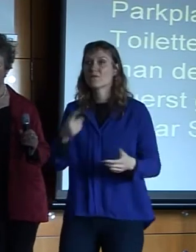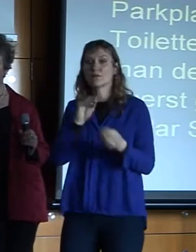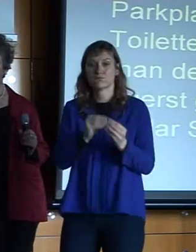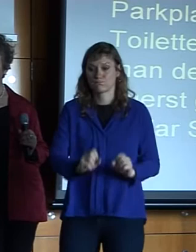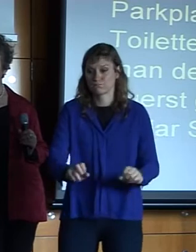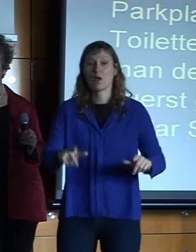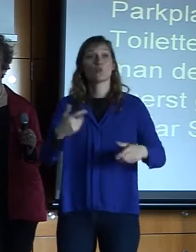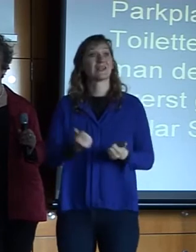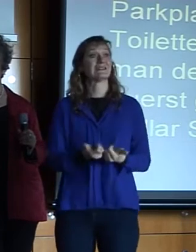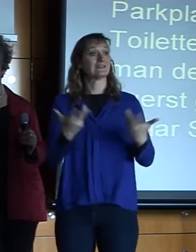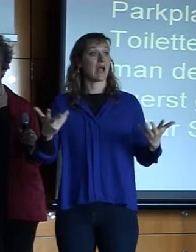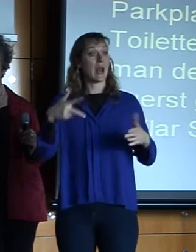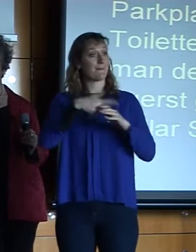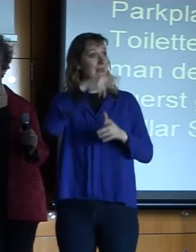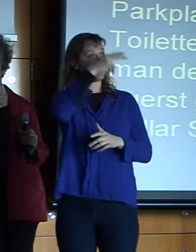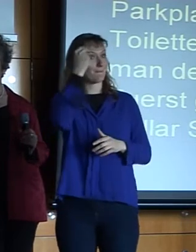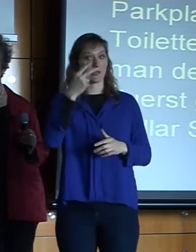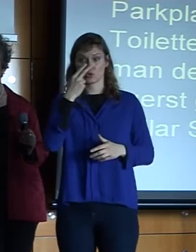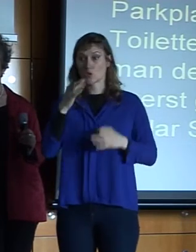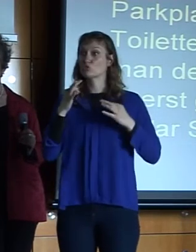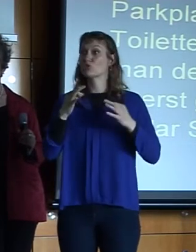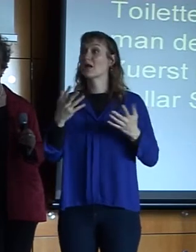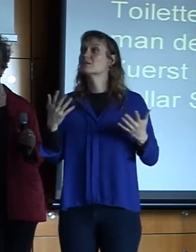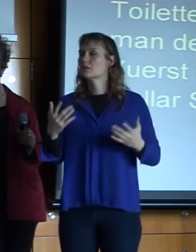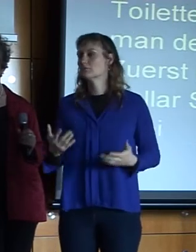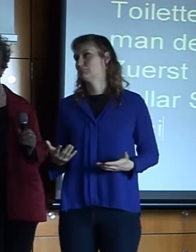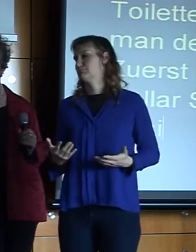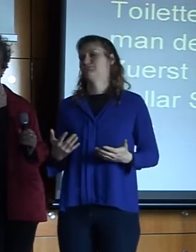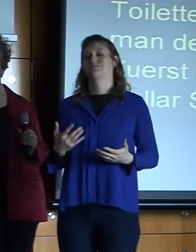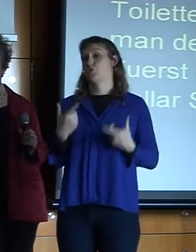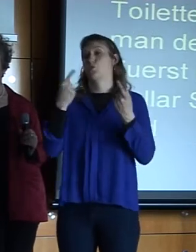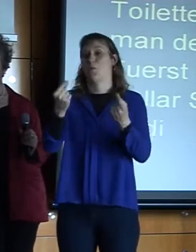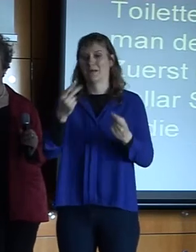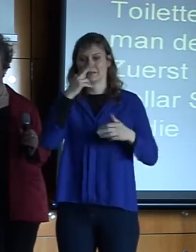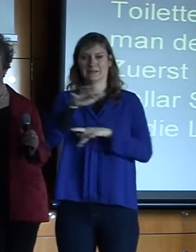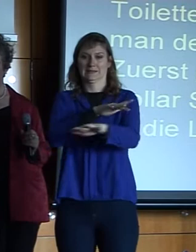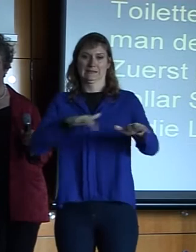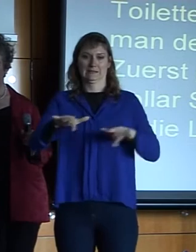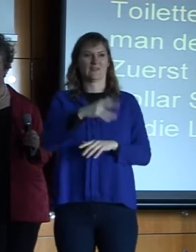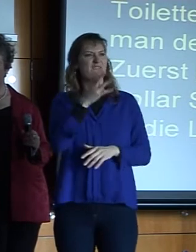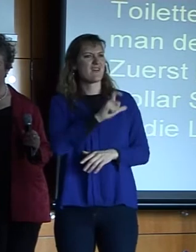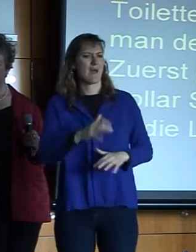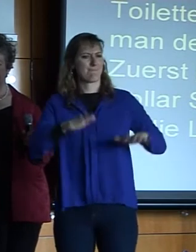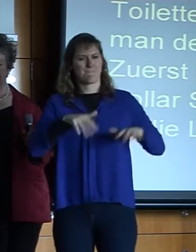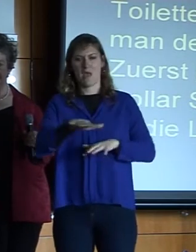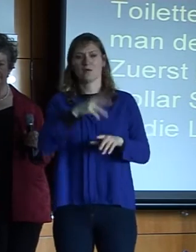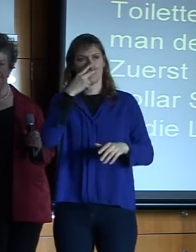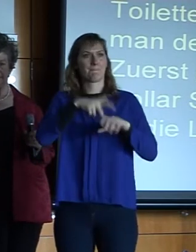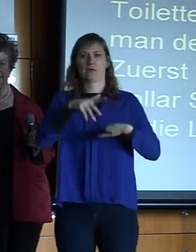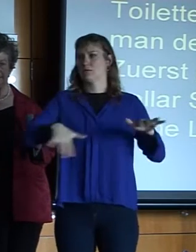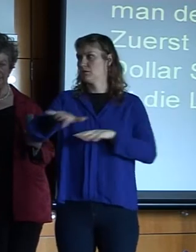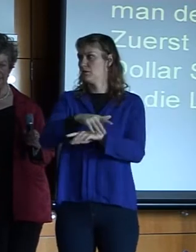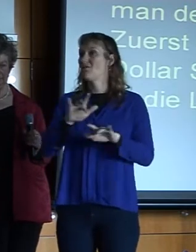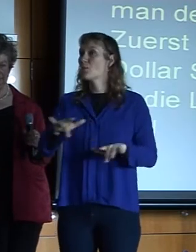Und es hat sich die Zahl der behinderten Menschen auf der Straße verdoppelt, vervierfacht, verzehnfacht. Mit